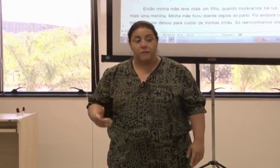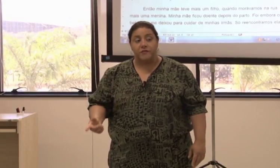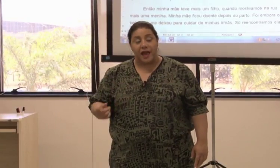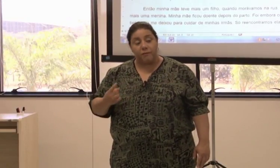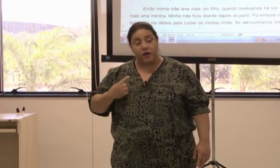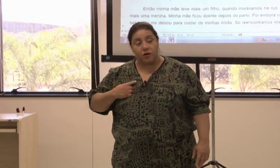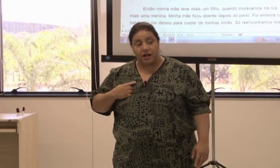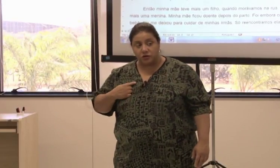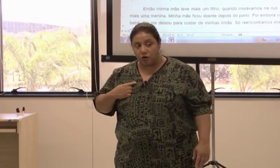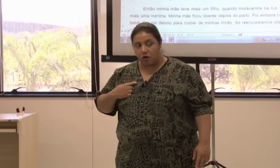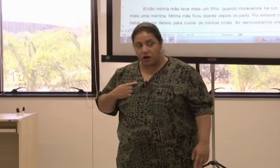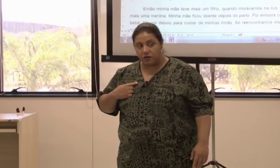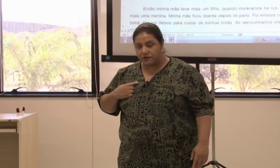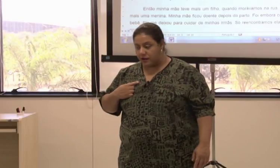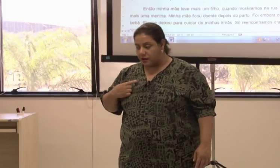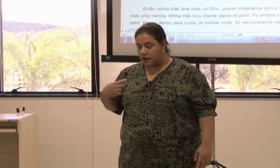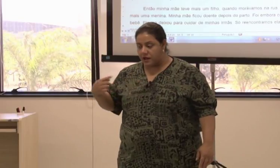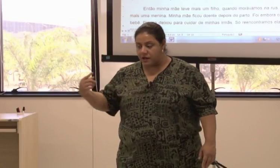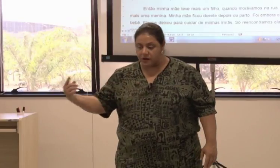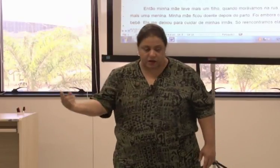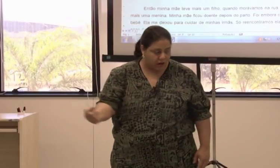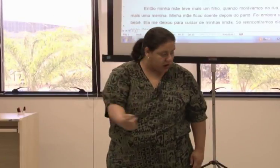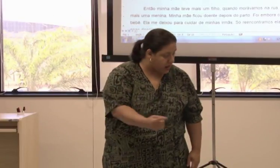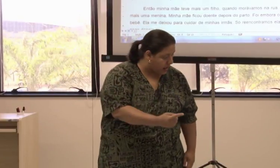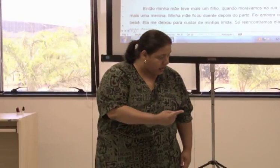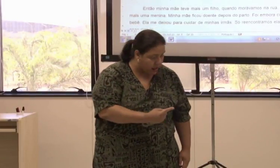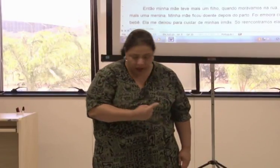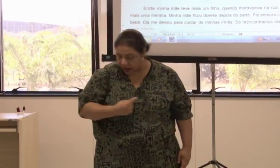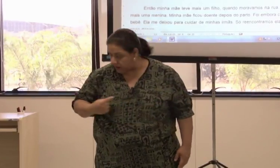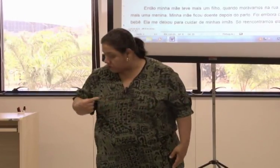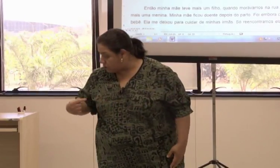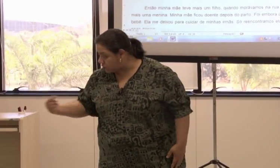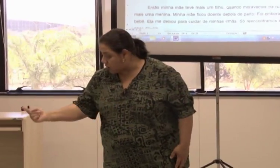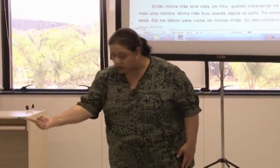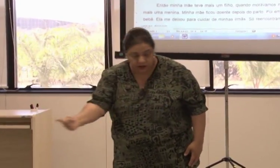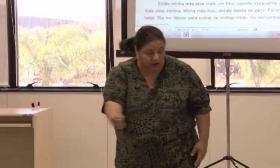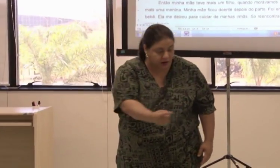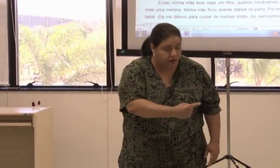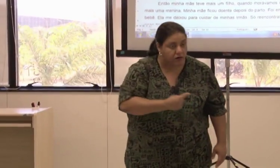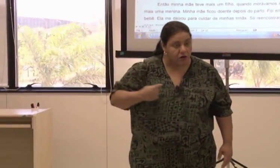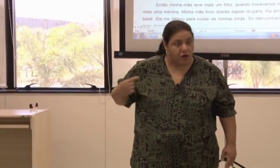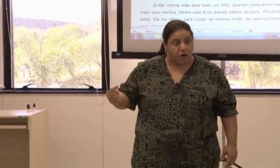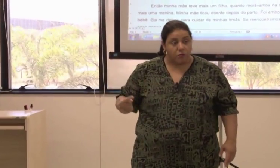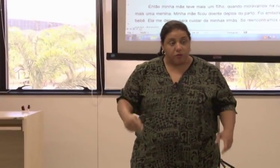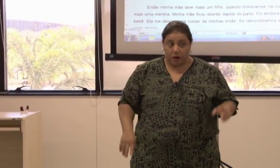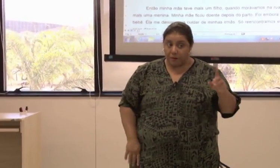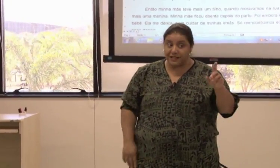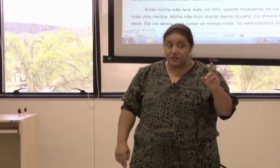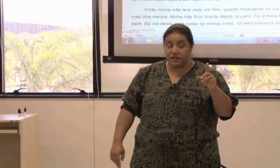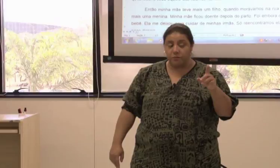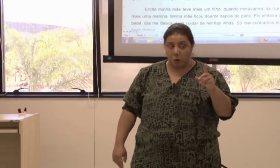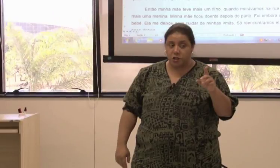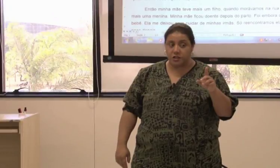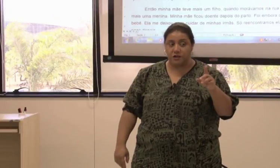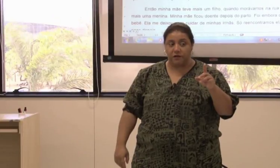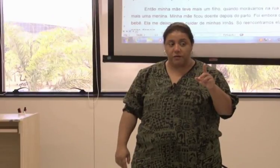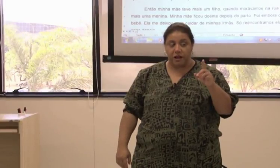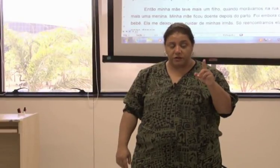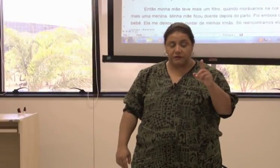É porque, no caso, eu estou colocando assim, que somos nós aqui. Mas se você pode deixar a família, você vai ver